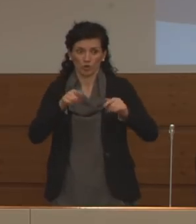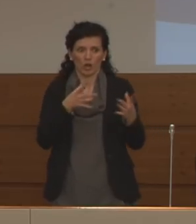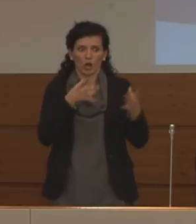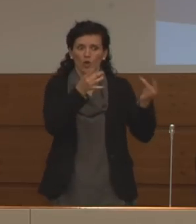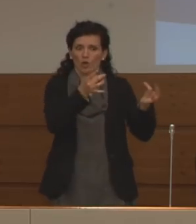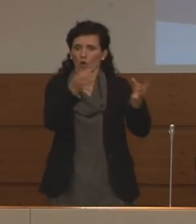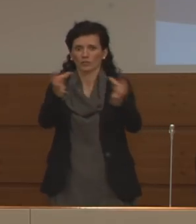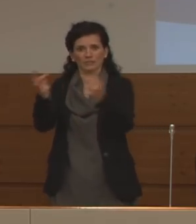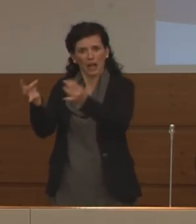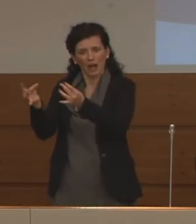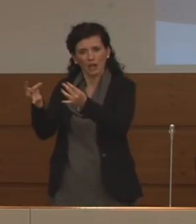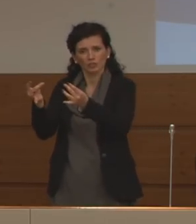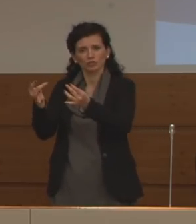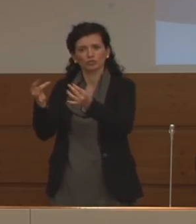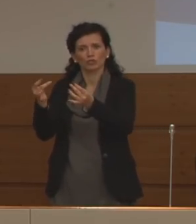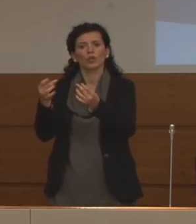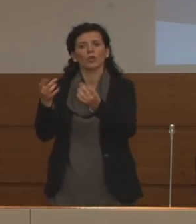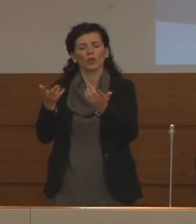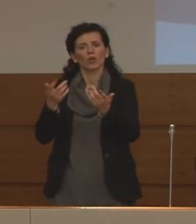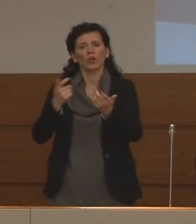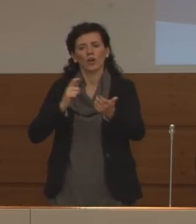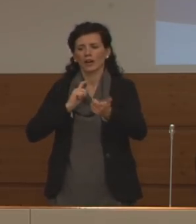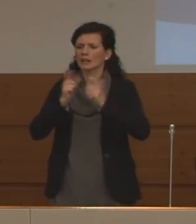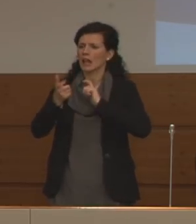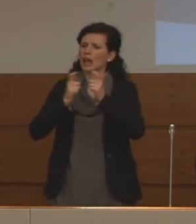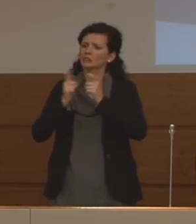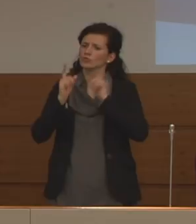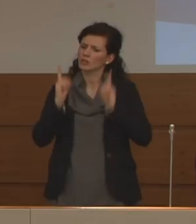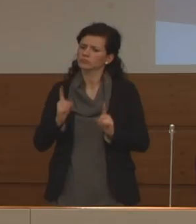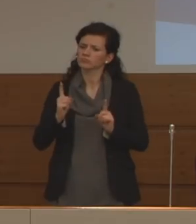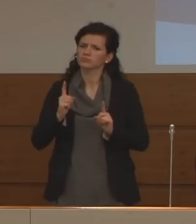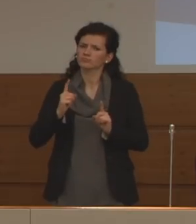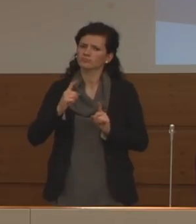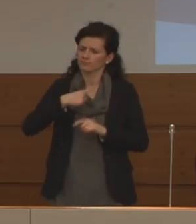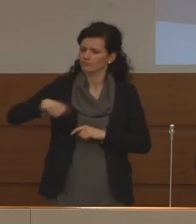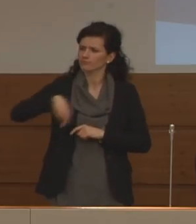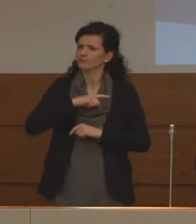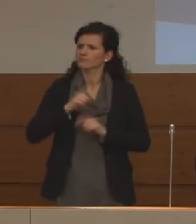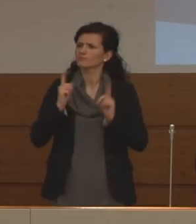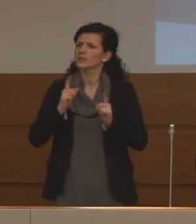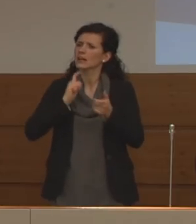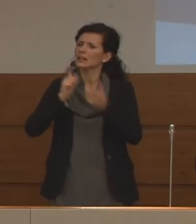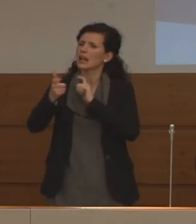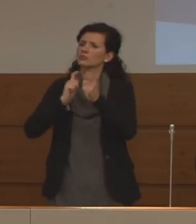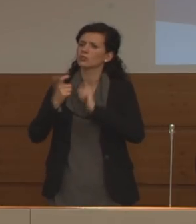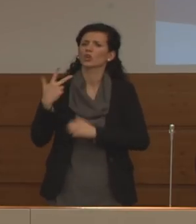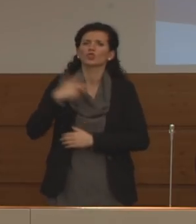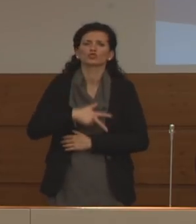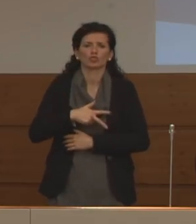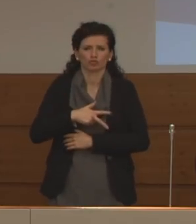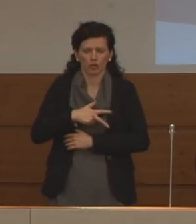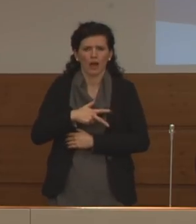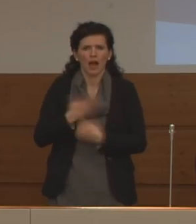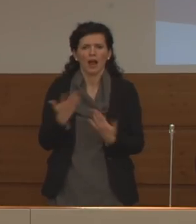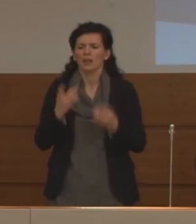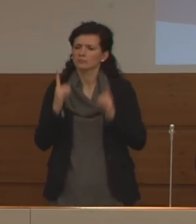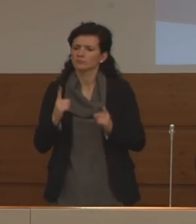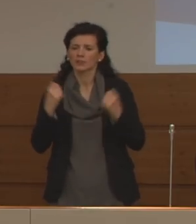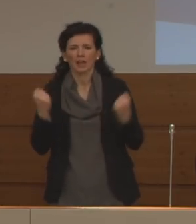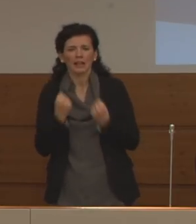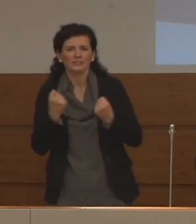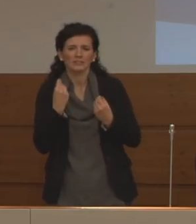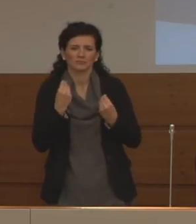di quella che è la nostra relazione sociale ha largamente intesa quindi comprendente anche le attività